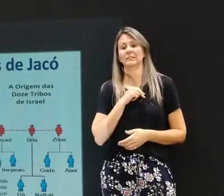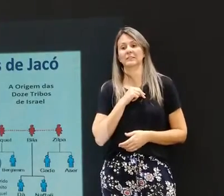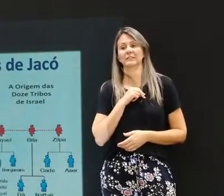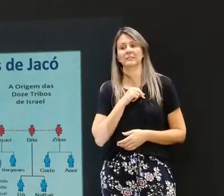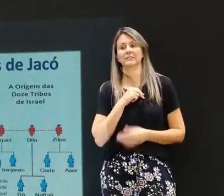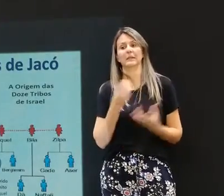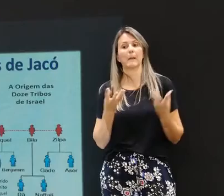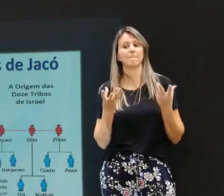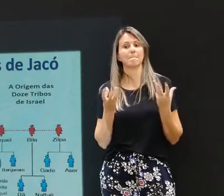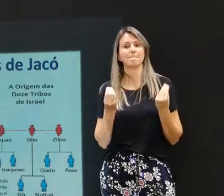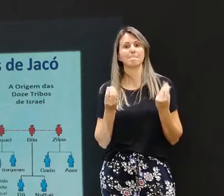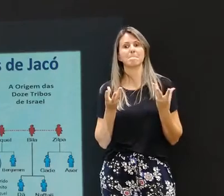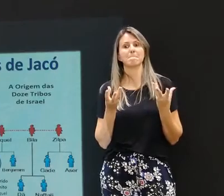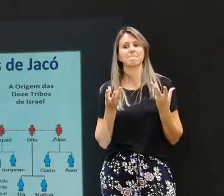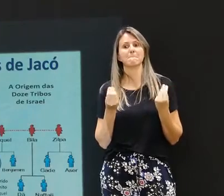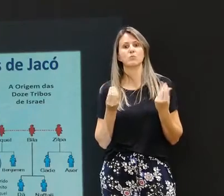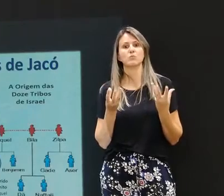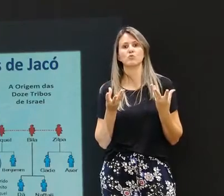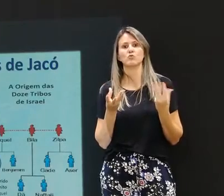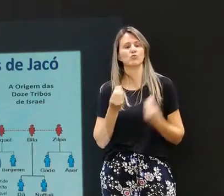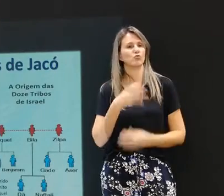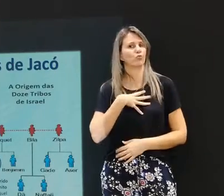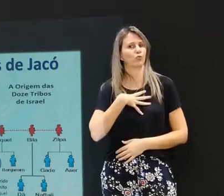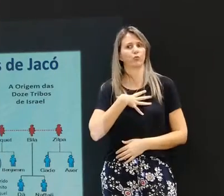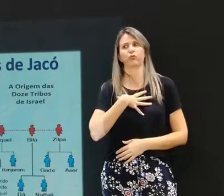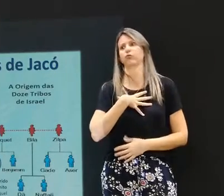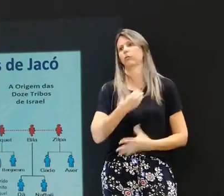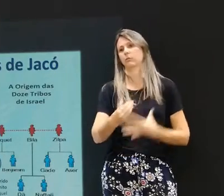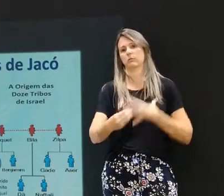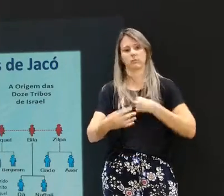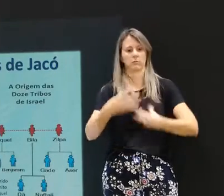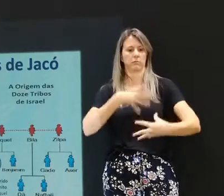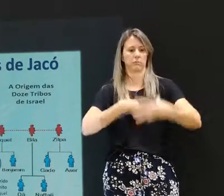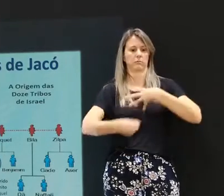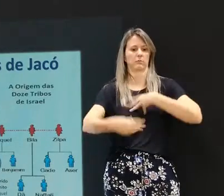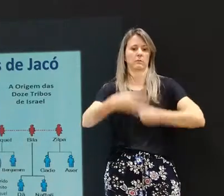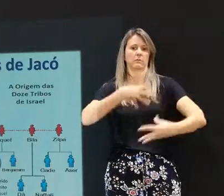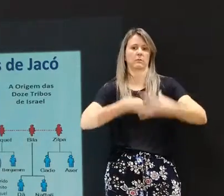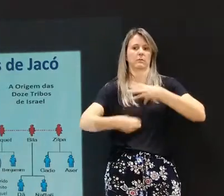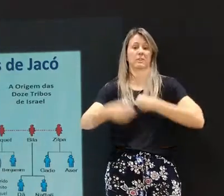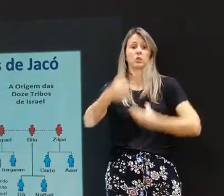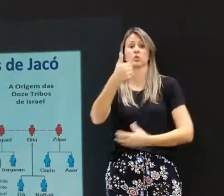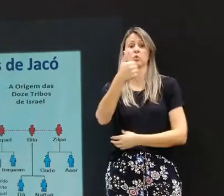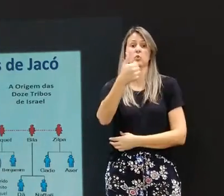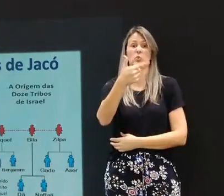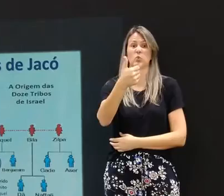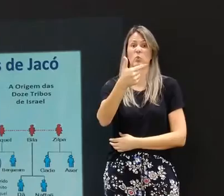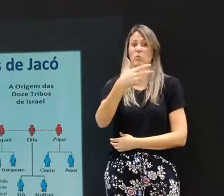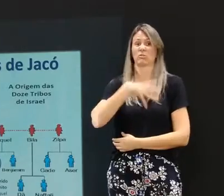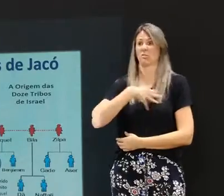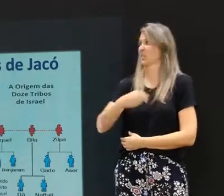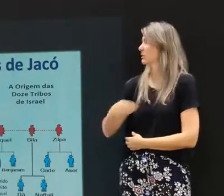Nossa, tá vendo só? É muita coisa, muita informação. São vários filhos, né? São